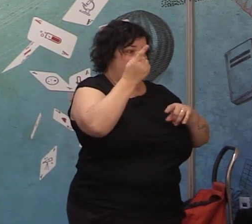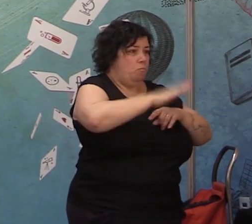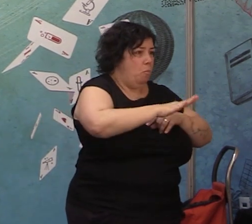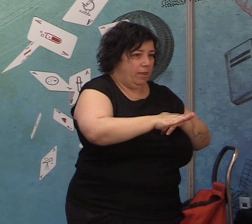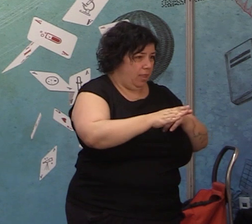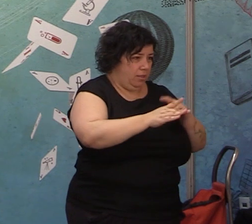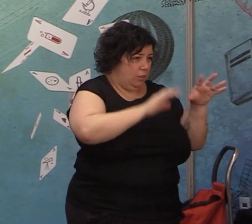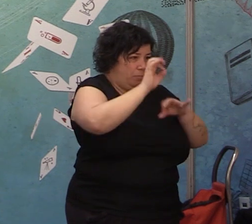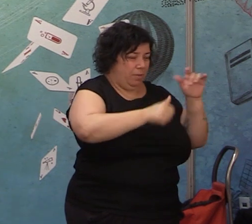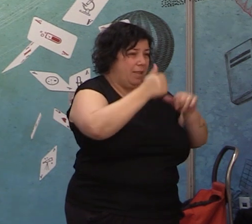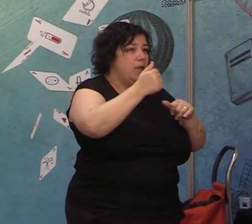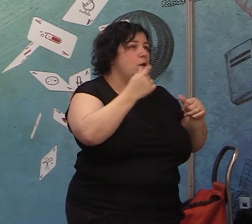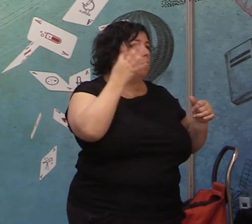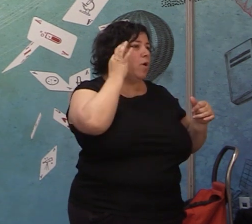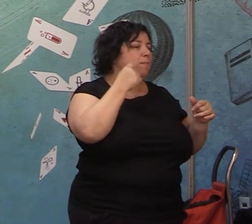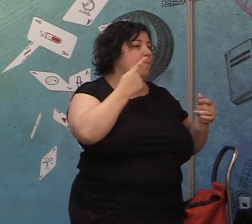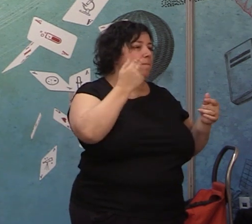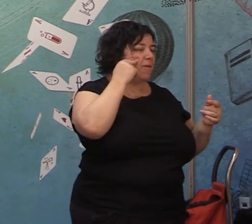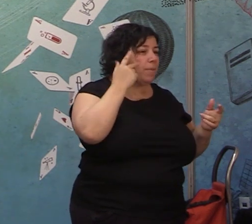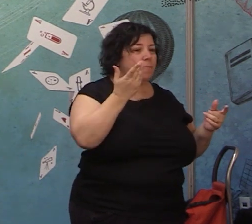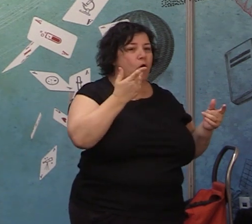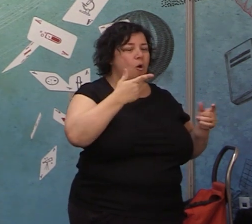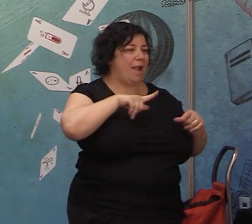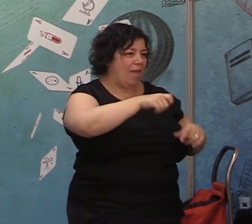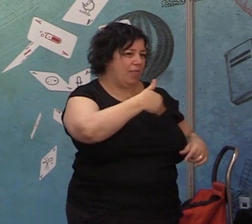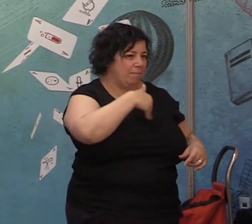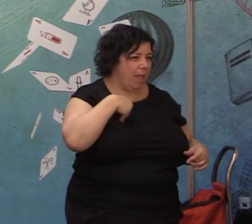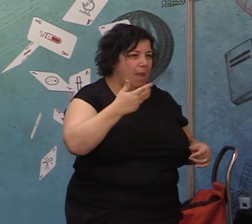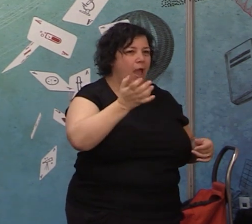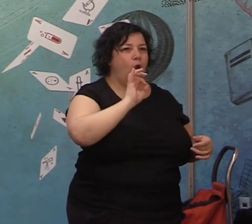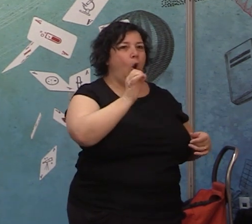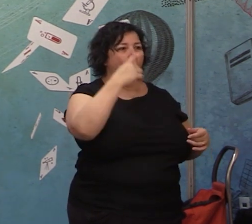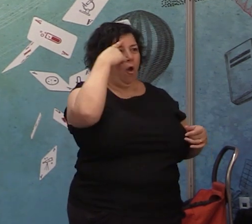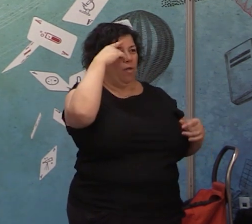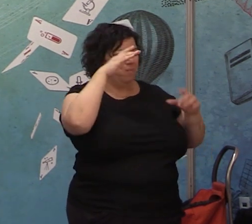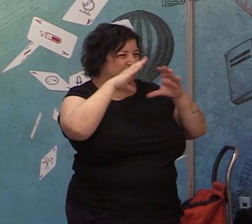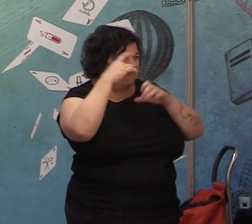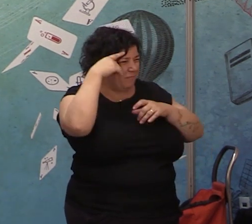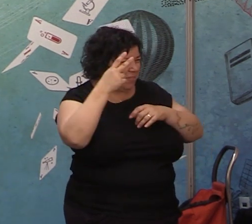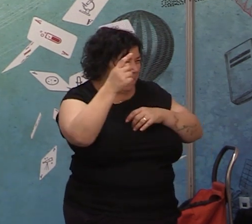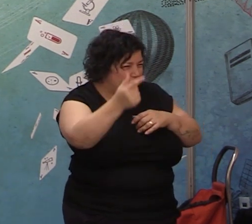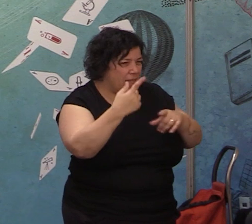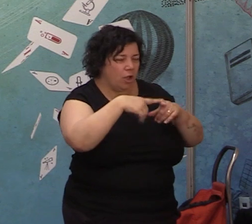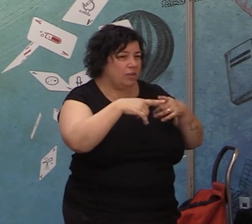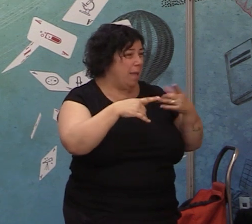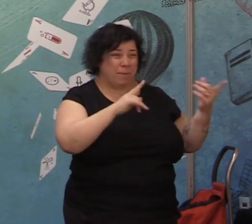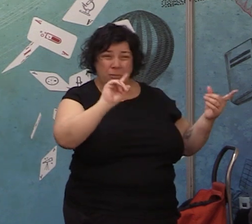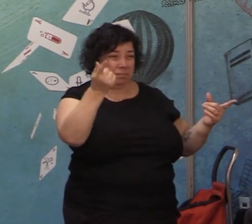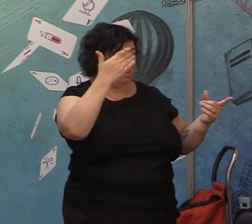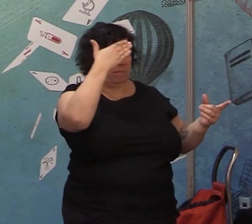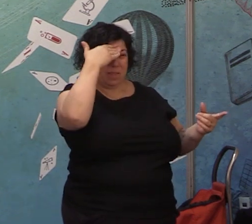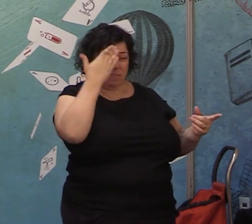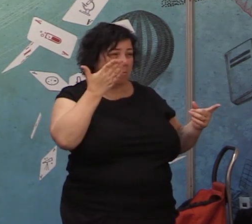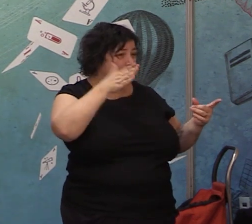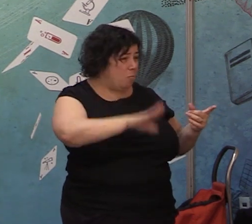mujeres parece que tenemos más miedo al cáncer de mama, a las demencias, pero es verdad que la principal causa